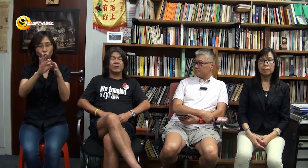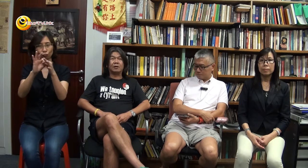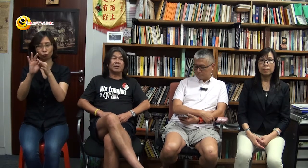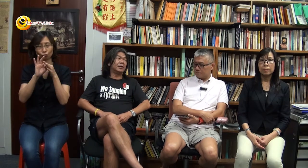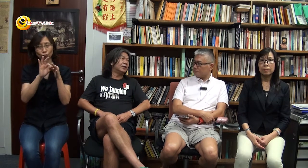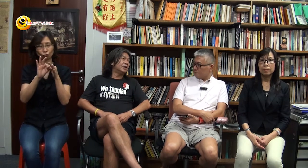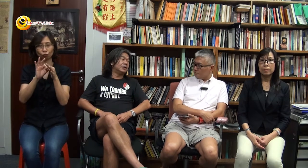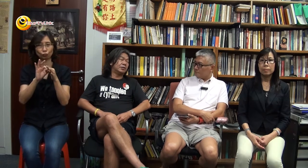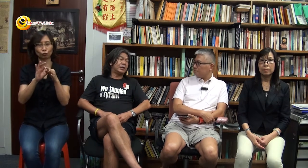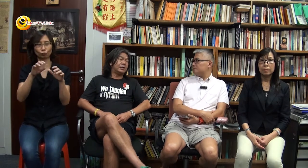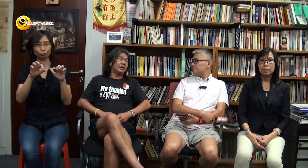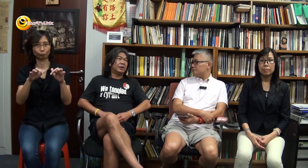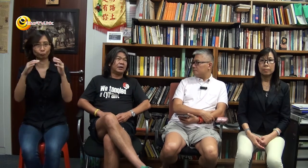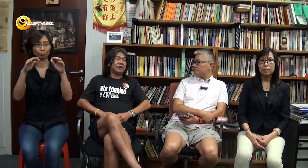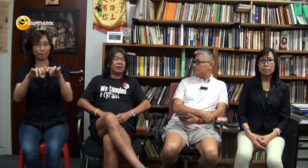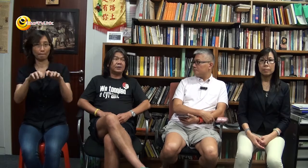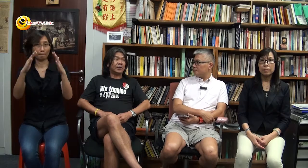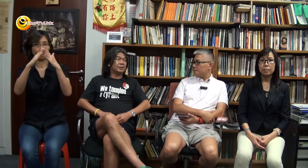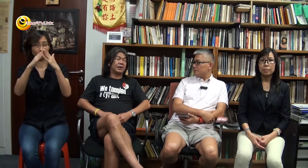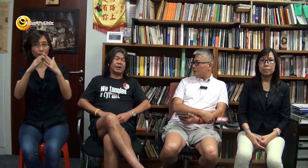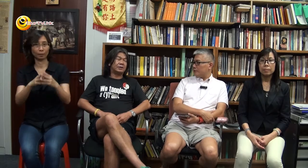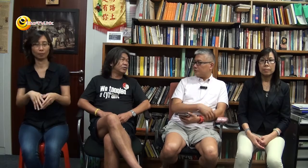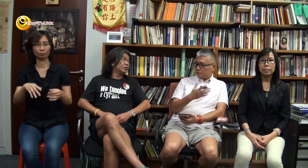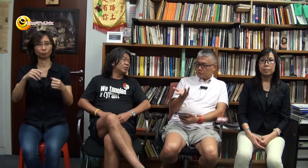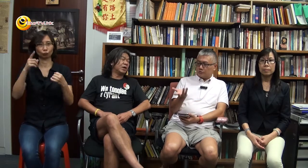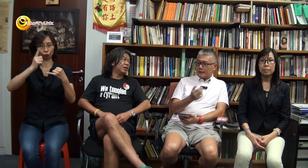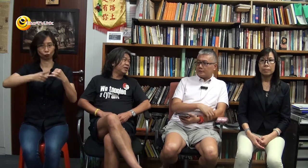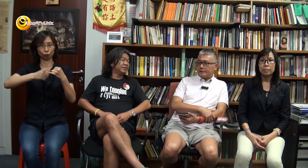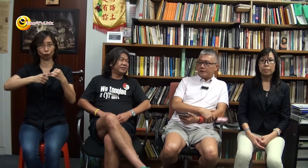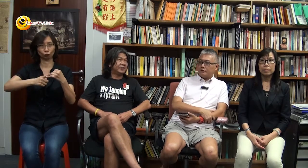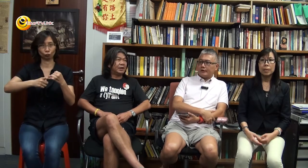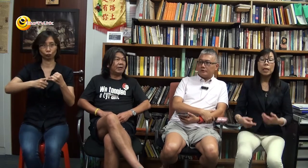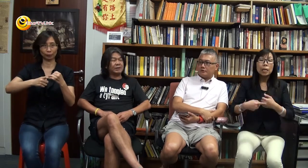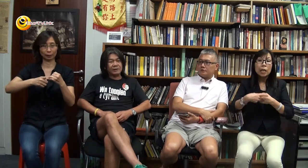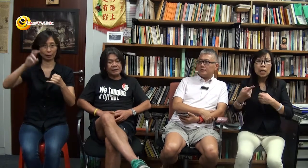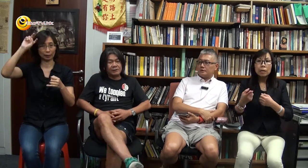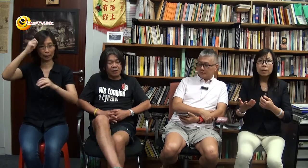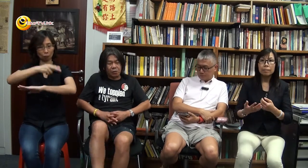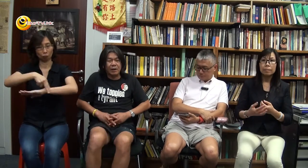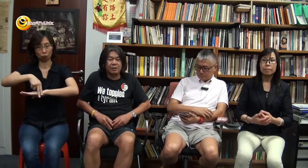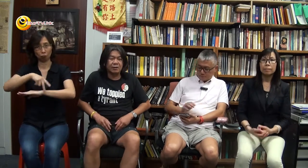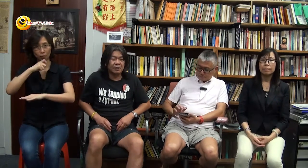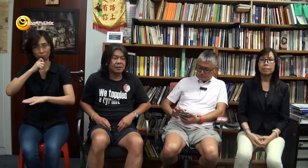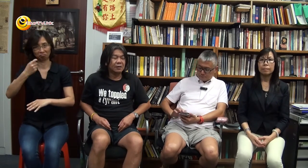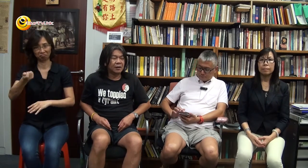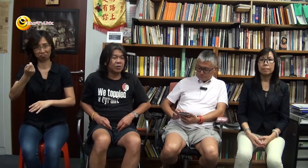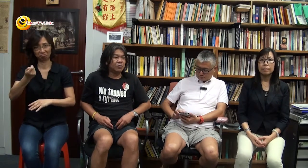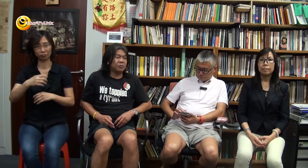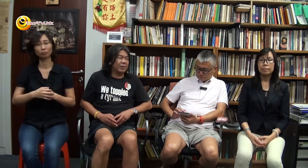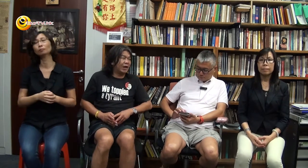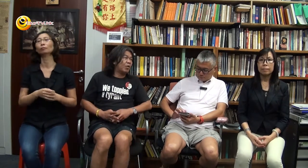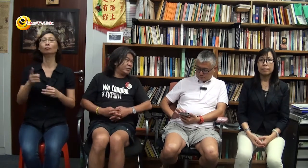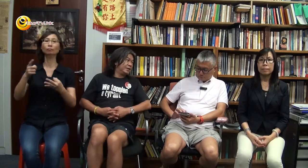到總嘅策略咧，就即係真係手到拿。 第一當然你講資源啦， 因為曾德成可能